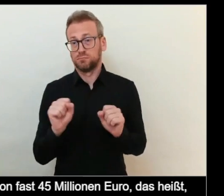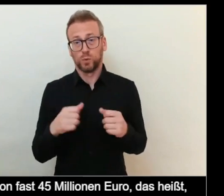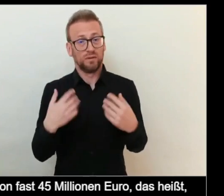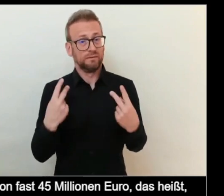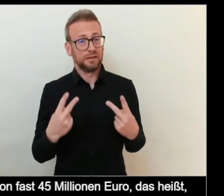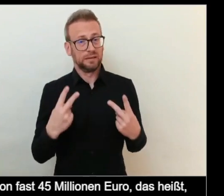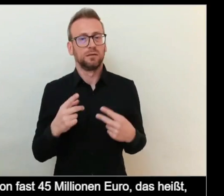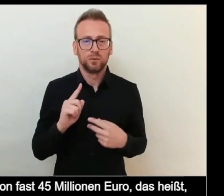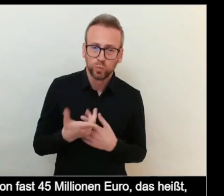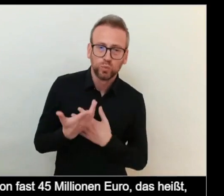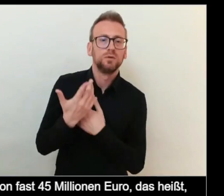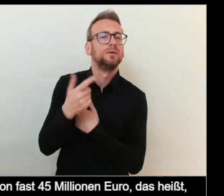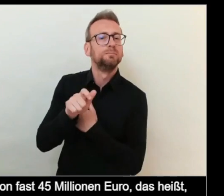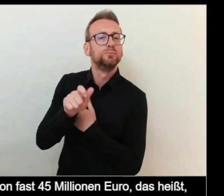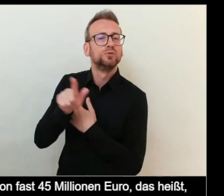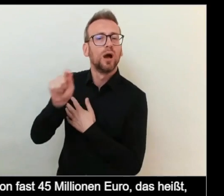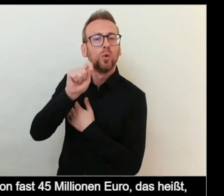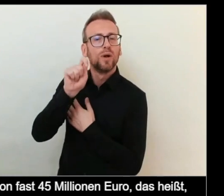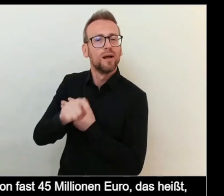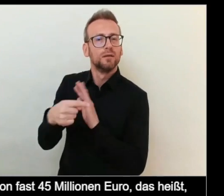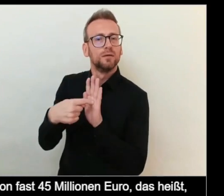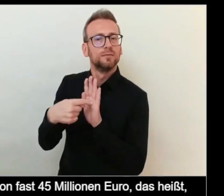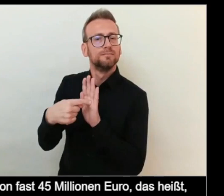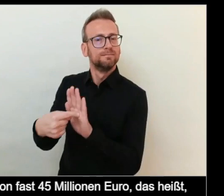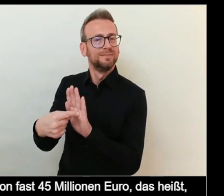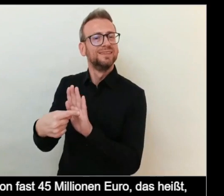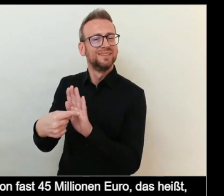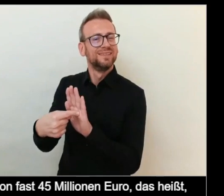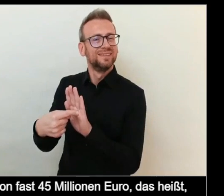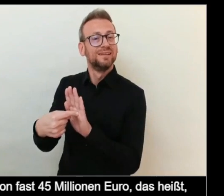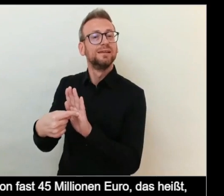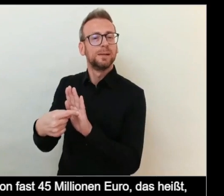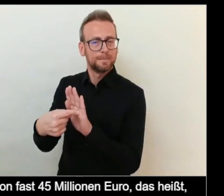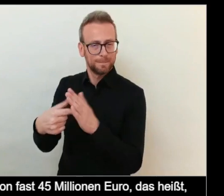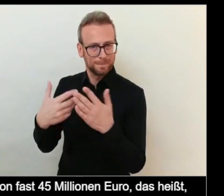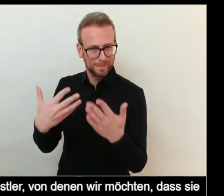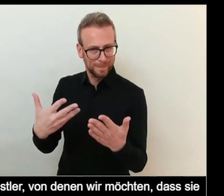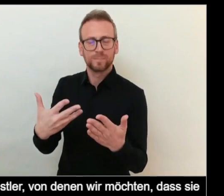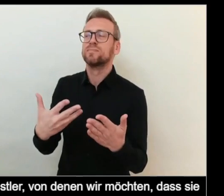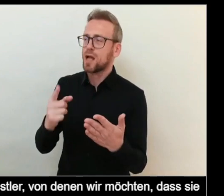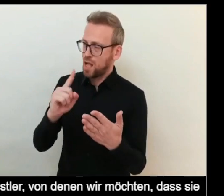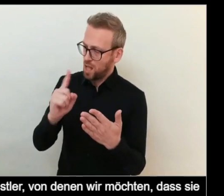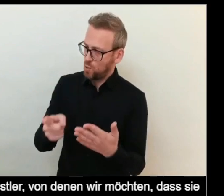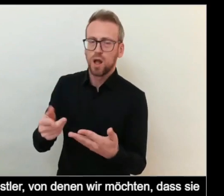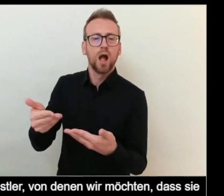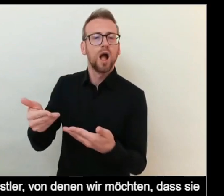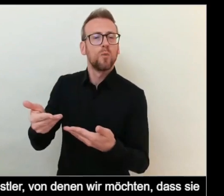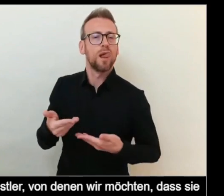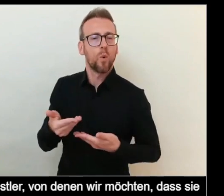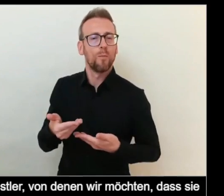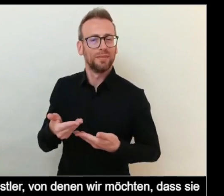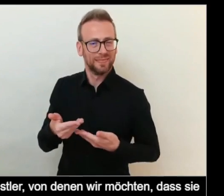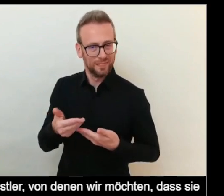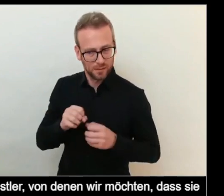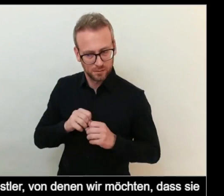internationalen Künstlerhaus in Bamberg, ausgelobt. Deswegen haben wir im Rahmen des Kulturfonds, der morgen im Bayerischen Landtag ja